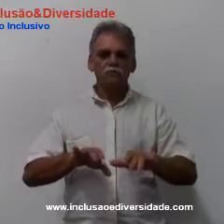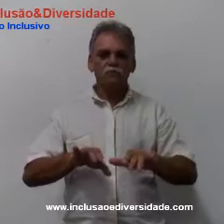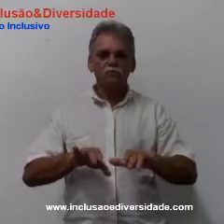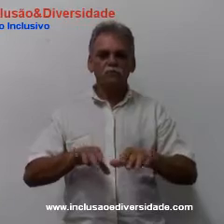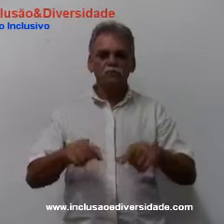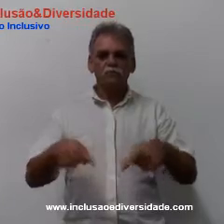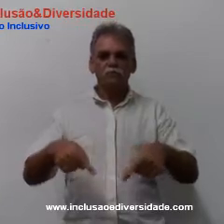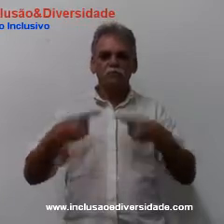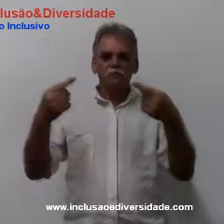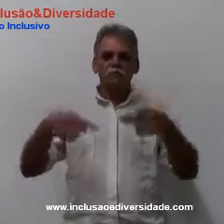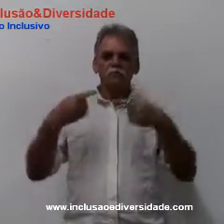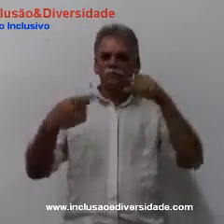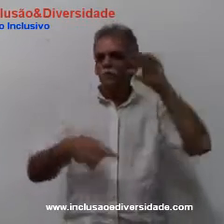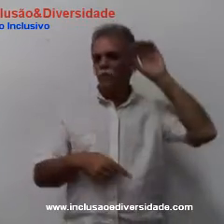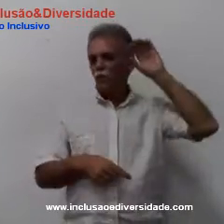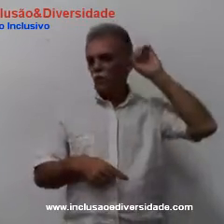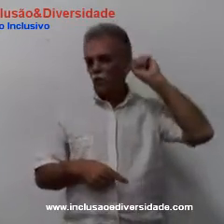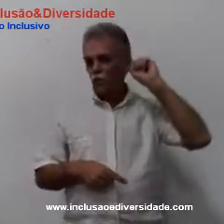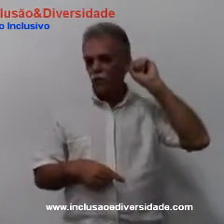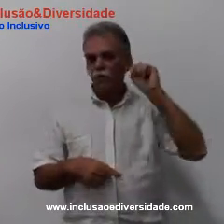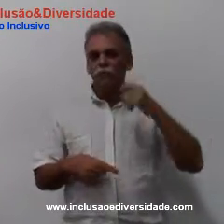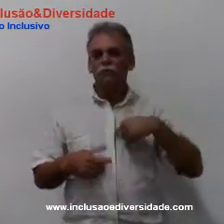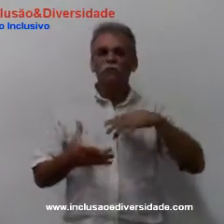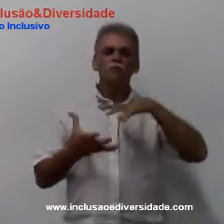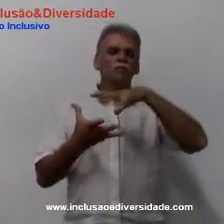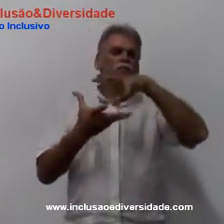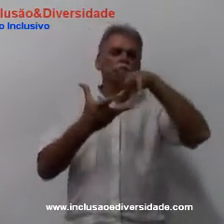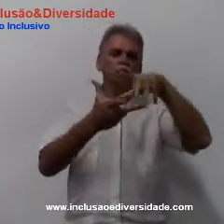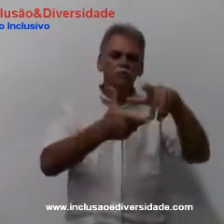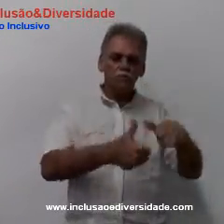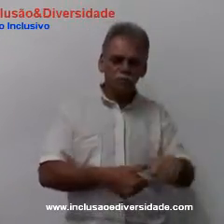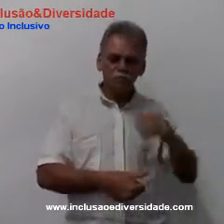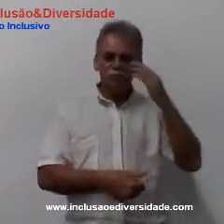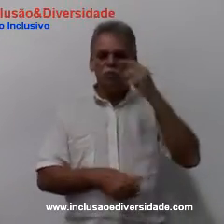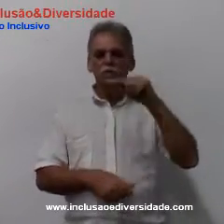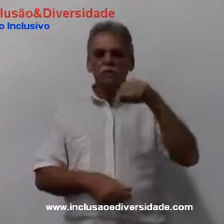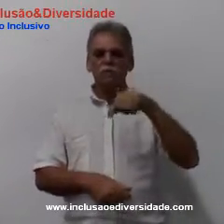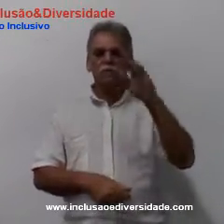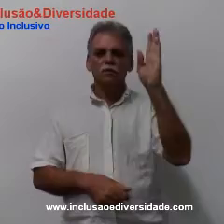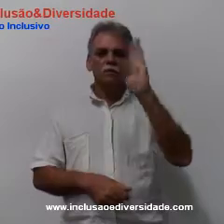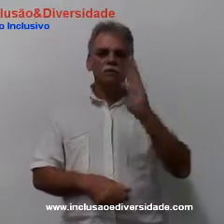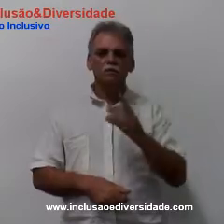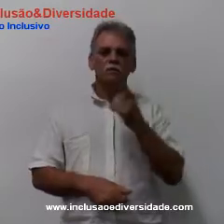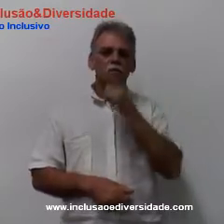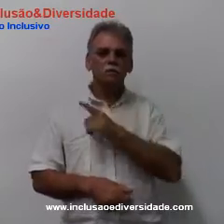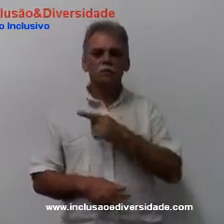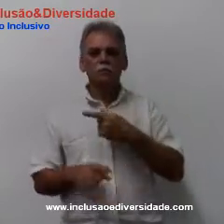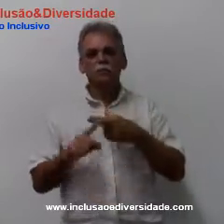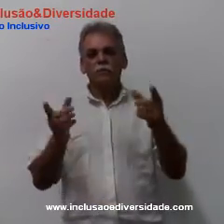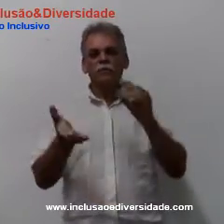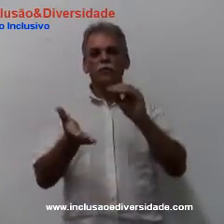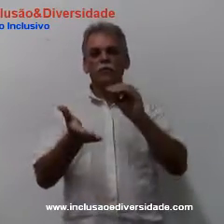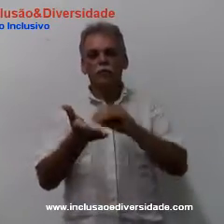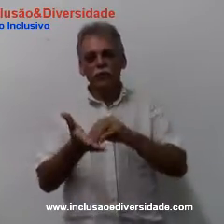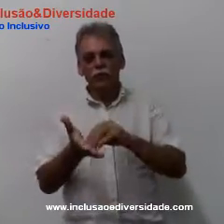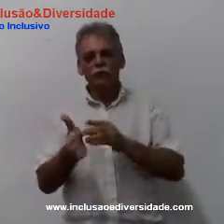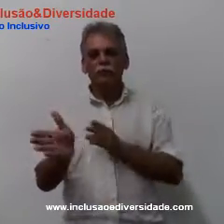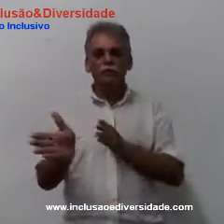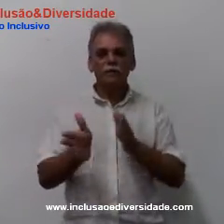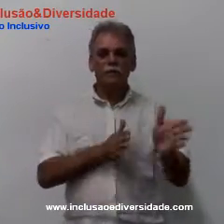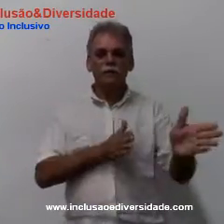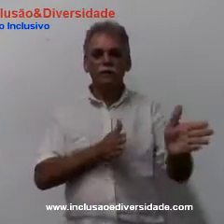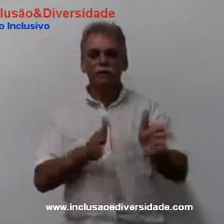elogiada, né, como um instrumento de cidadania do povo brasileiro, ainda não consegue ter